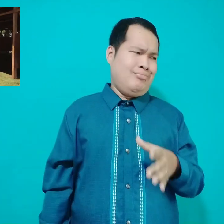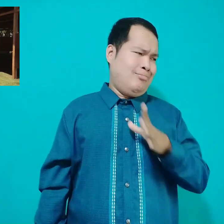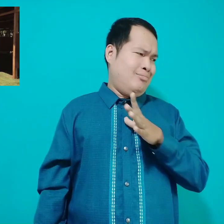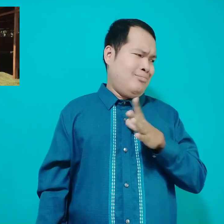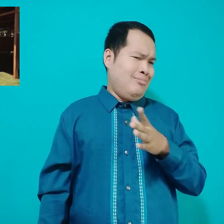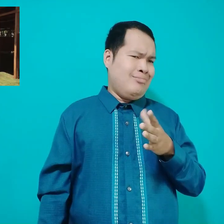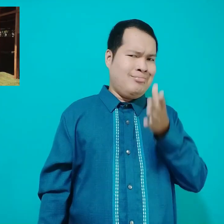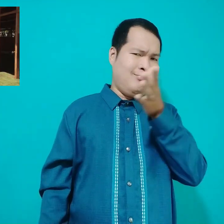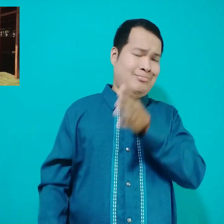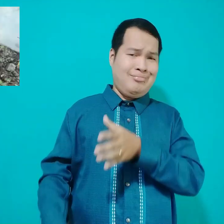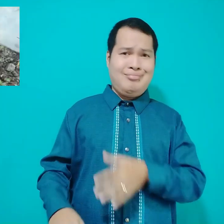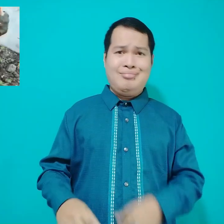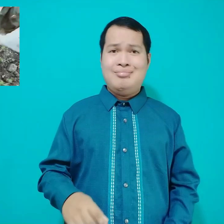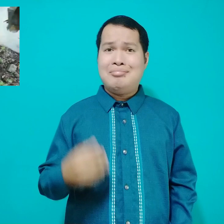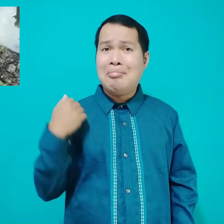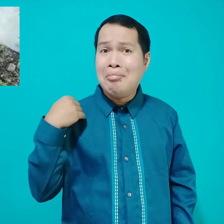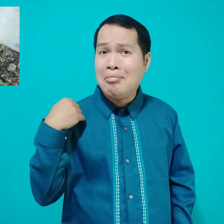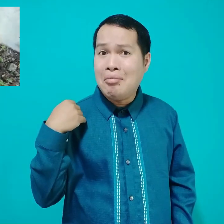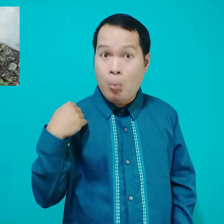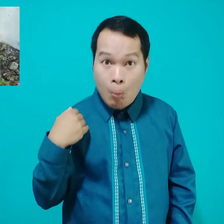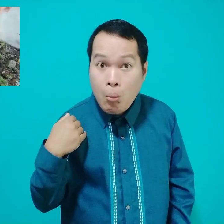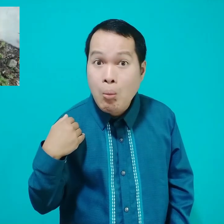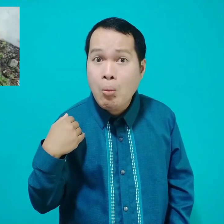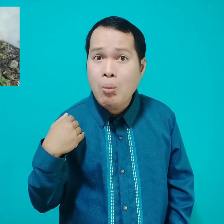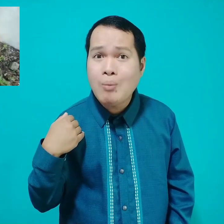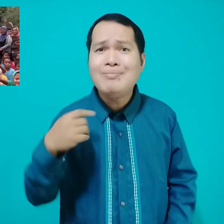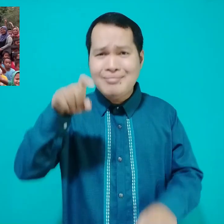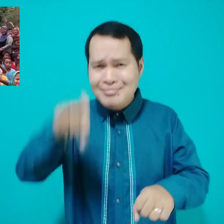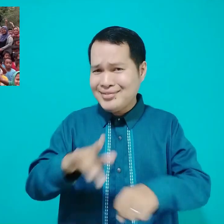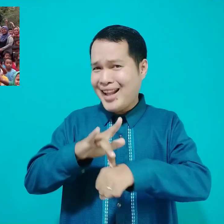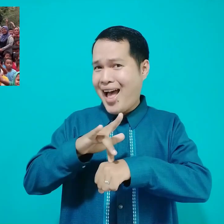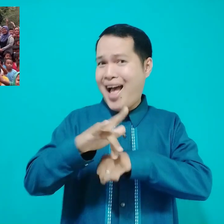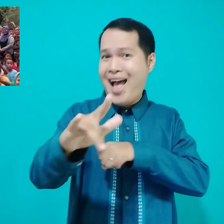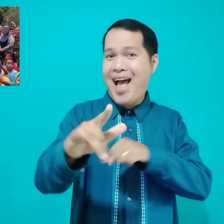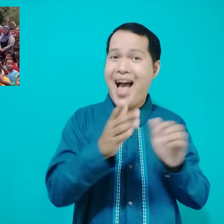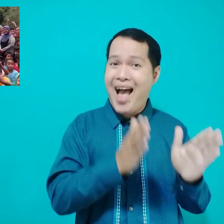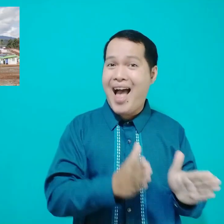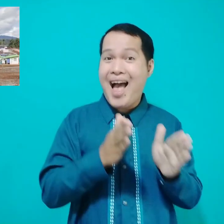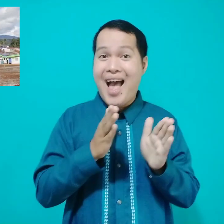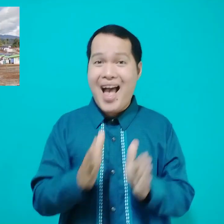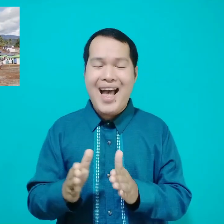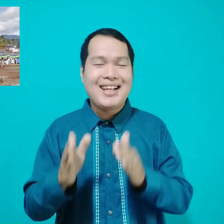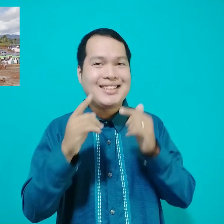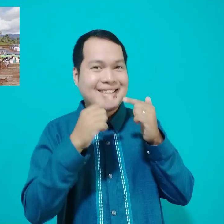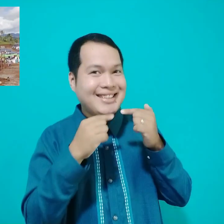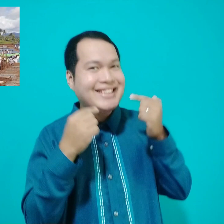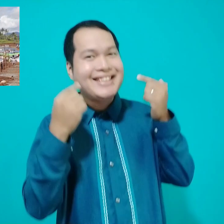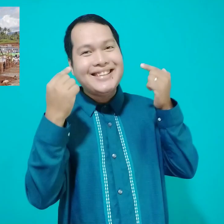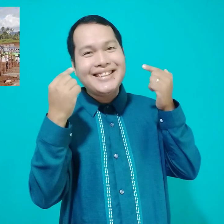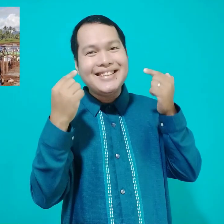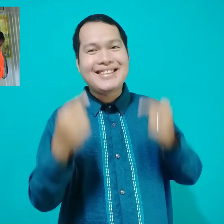dapat hintayin Unahan na Unahan habang di pa natataranta